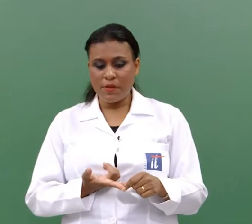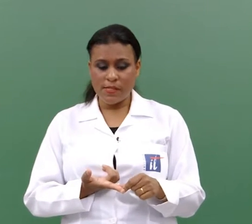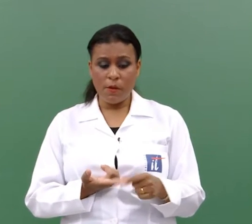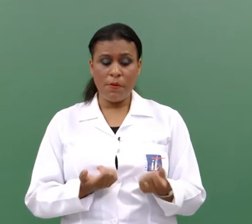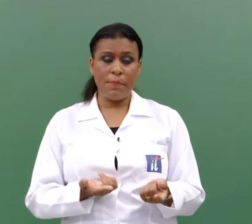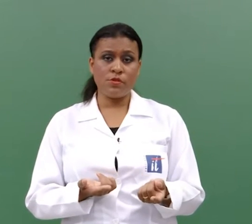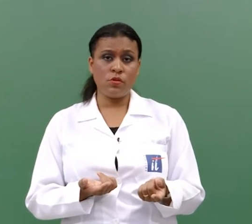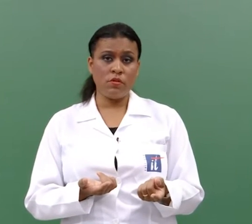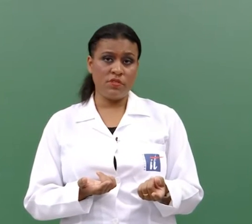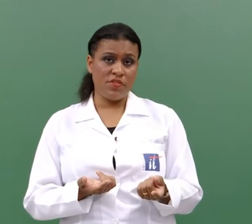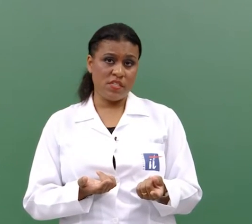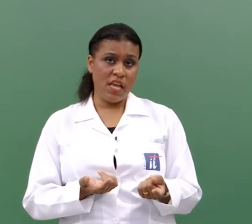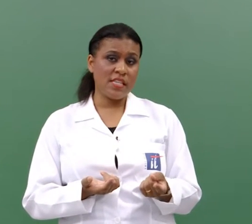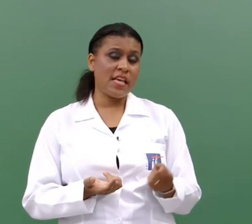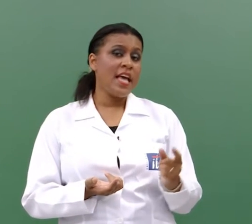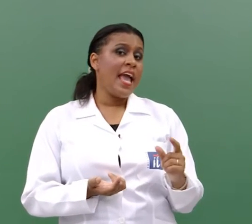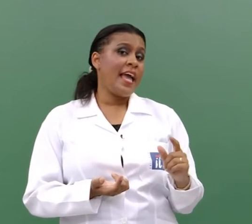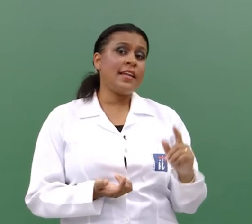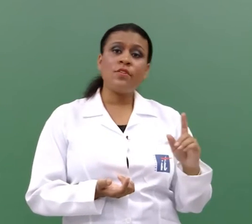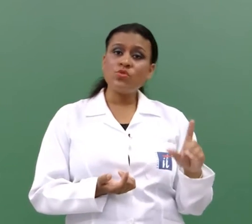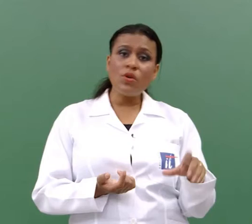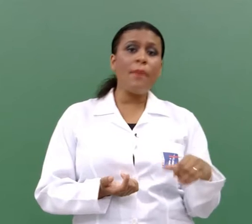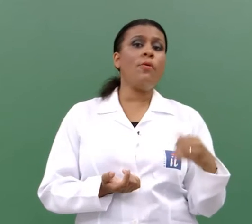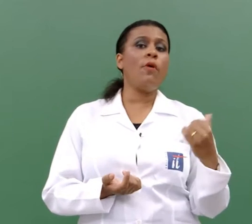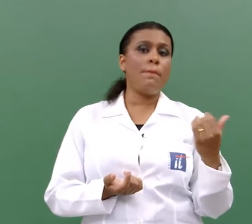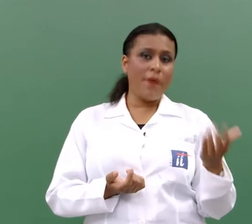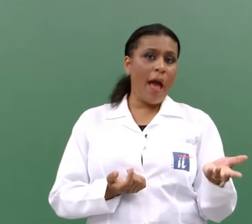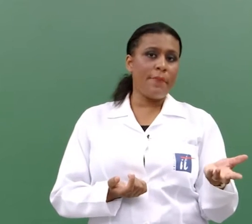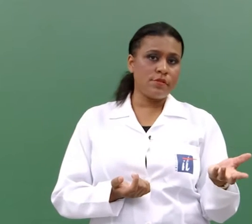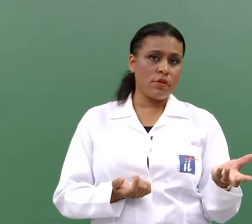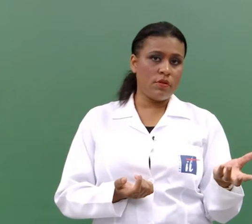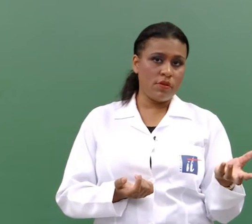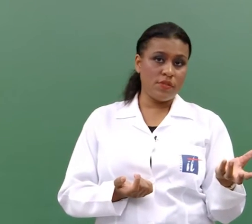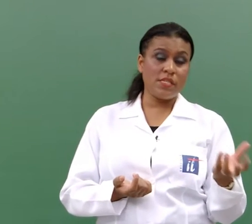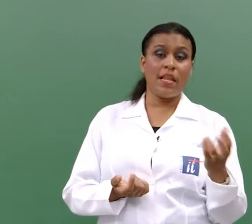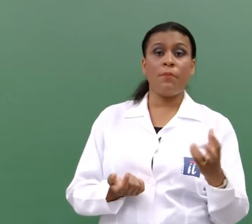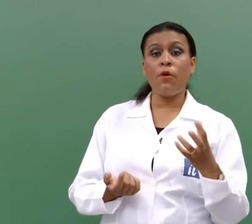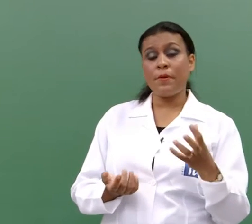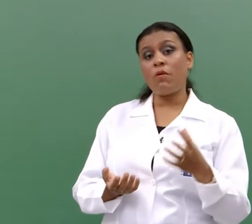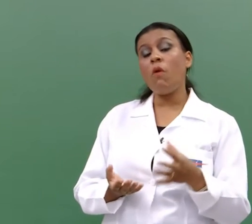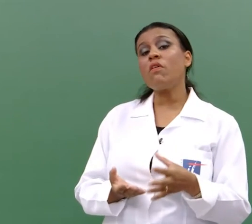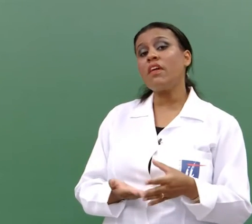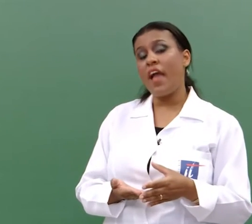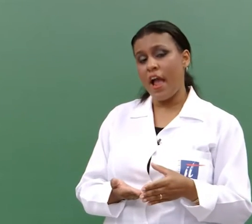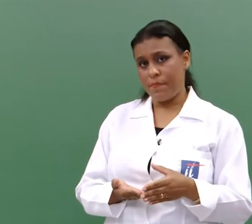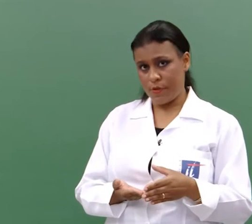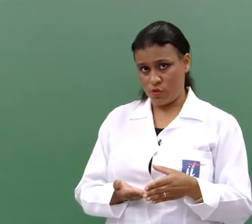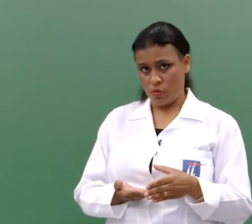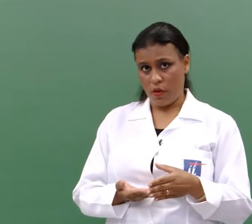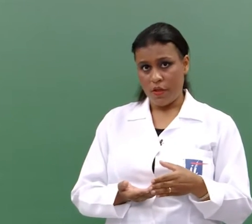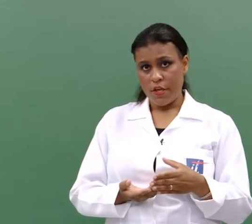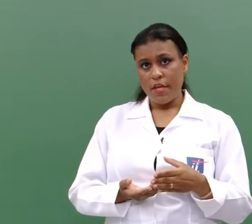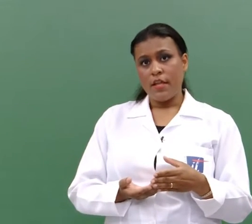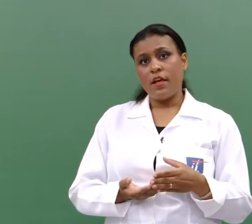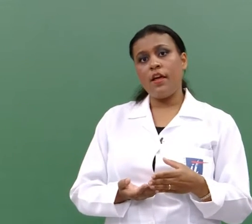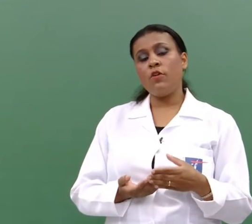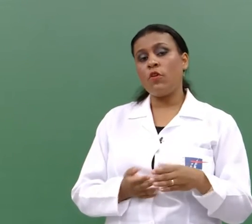adaptação para a pessoa com deficiência, ela não só é boa para a pessoa com deficiência, ela é boa para qualquer pessoa, né? Eu